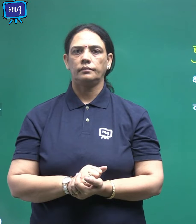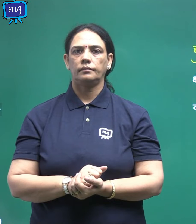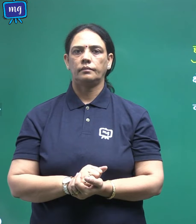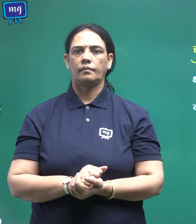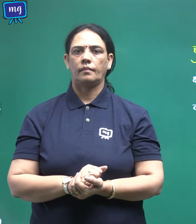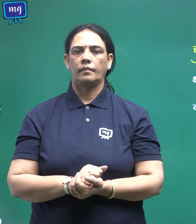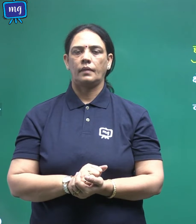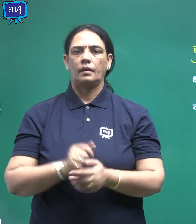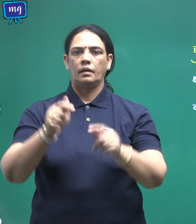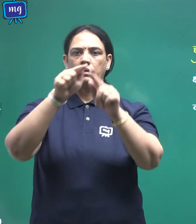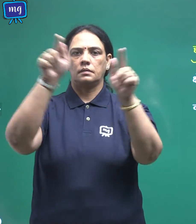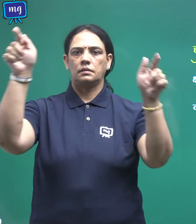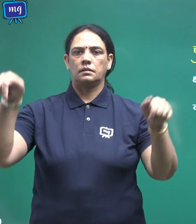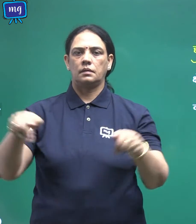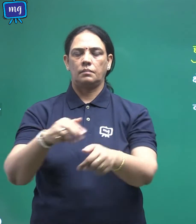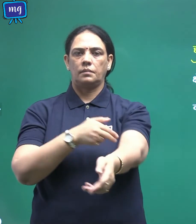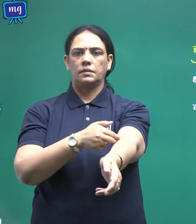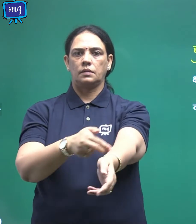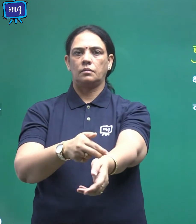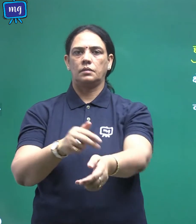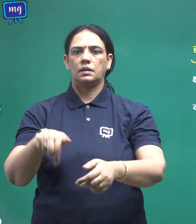समलंब चतुर्भुज का